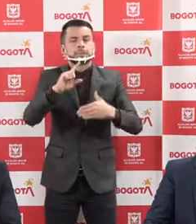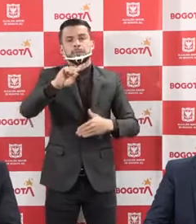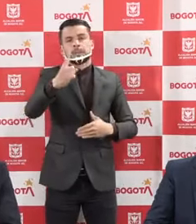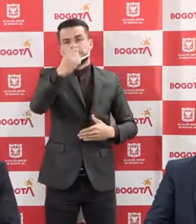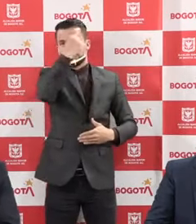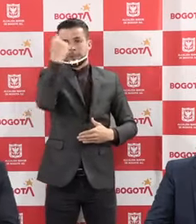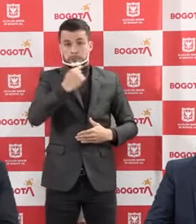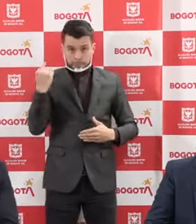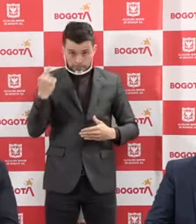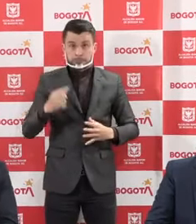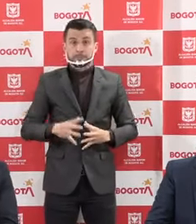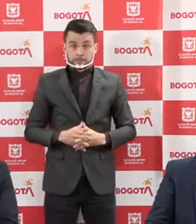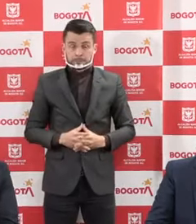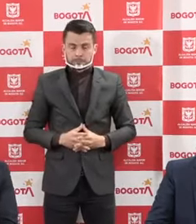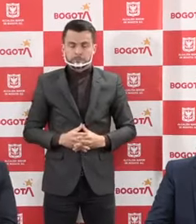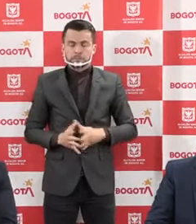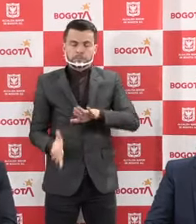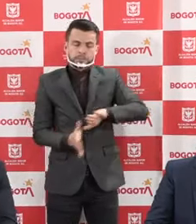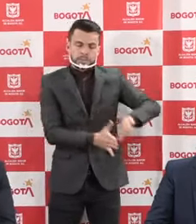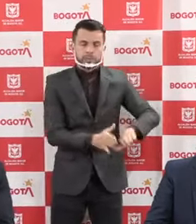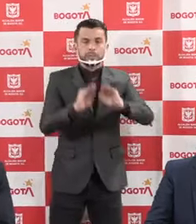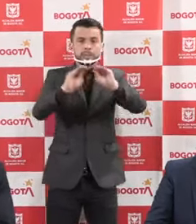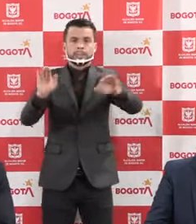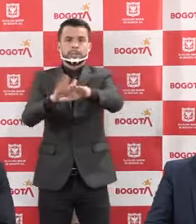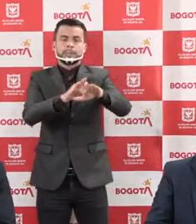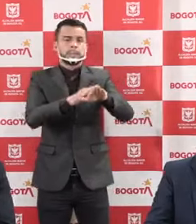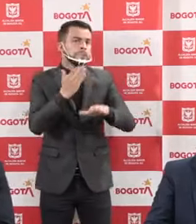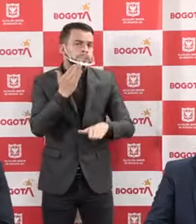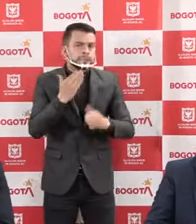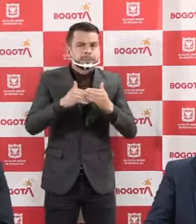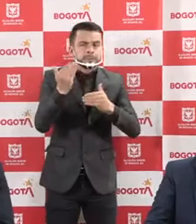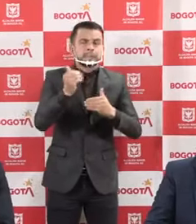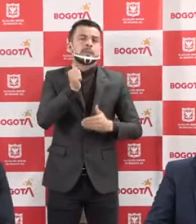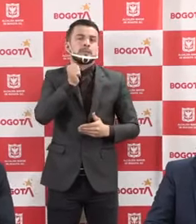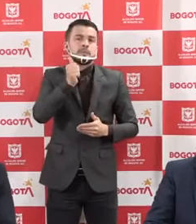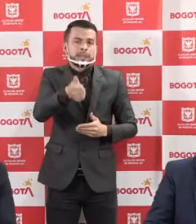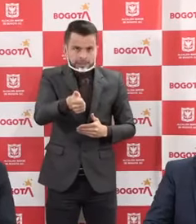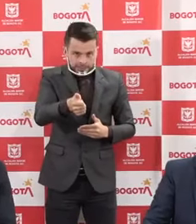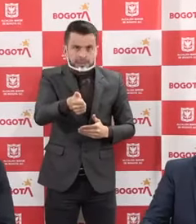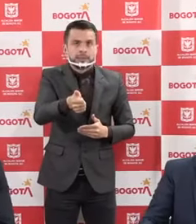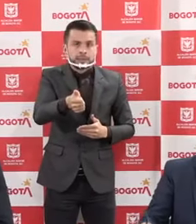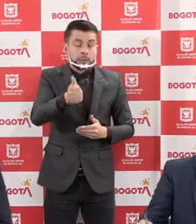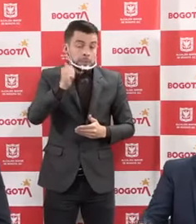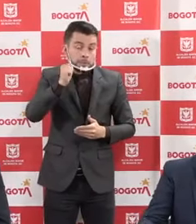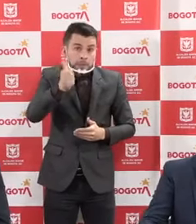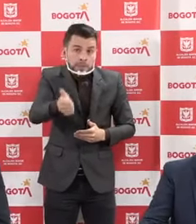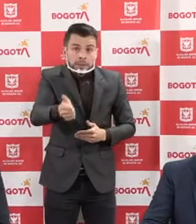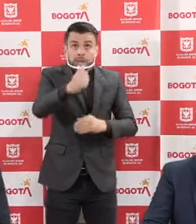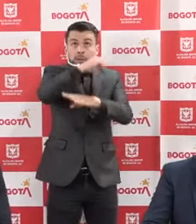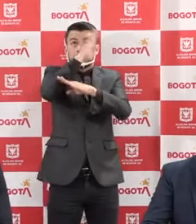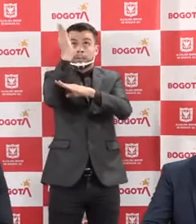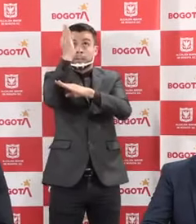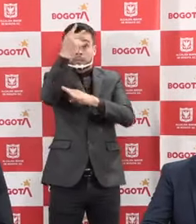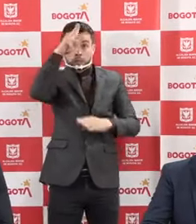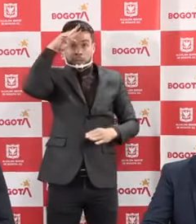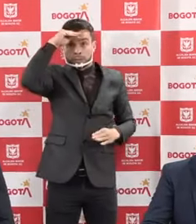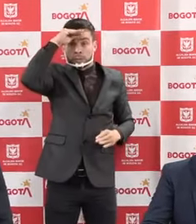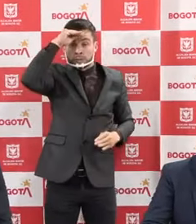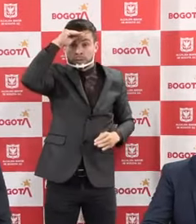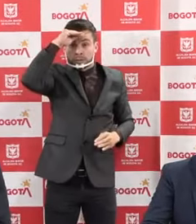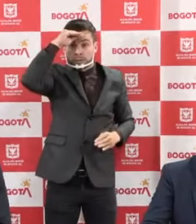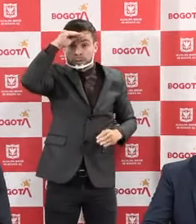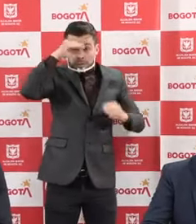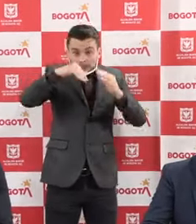empieza a regir en bogotá a partir de mañana a las 01 horas las medidas de